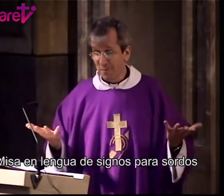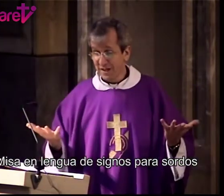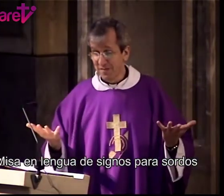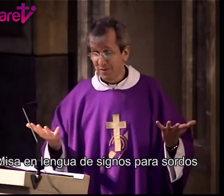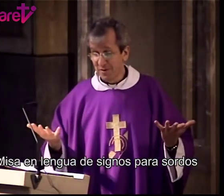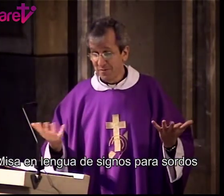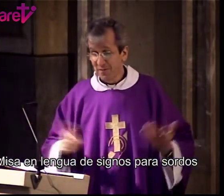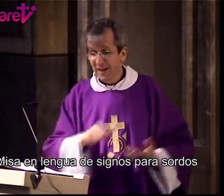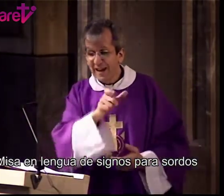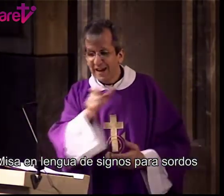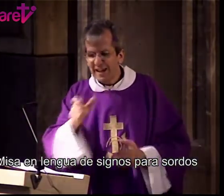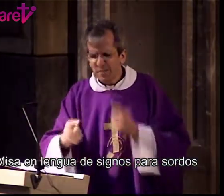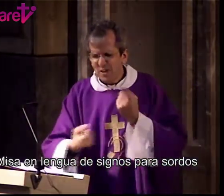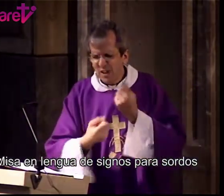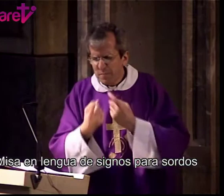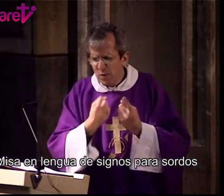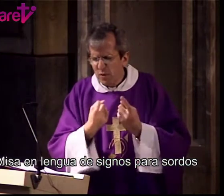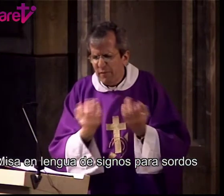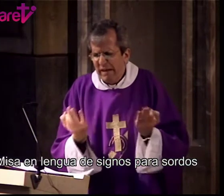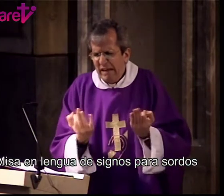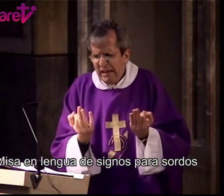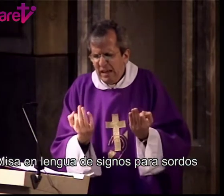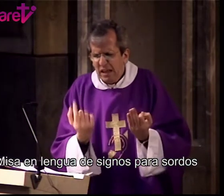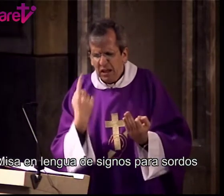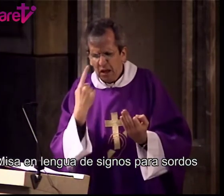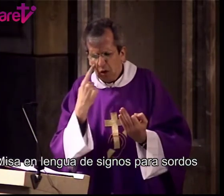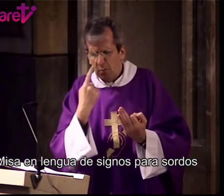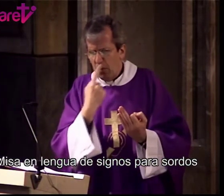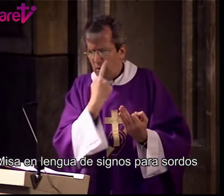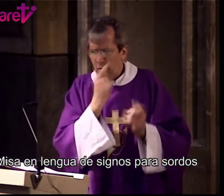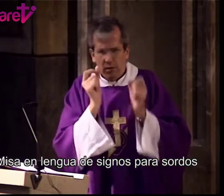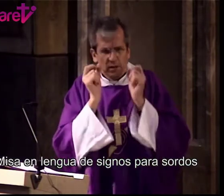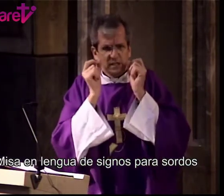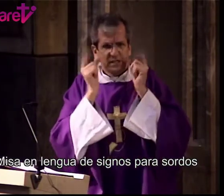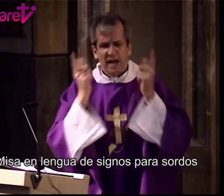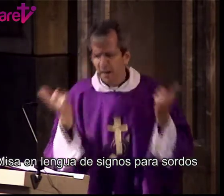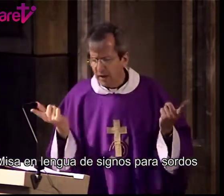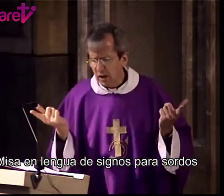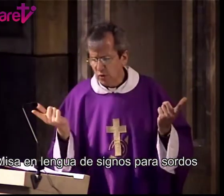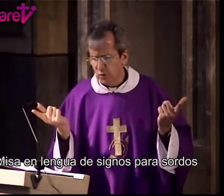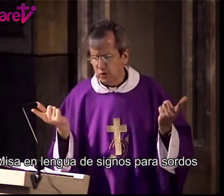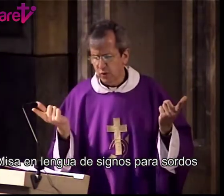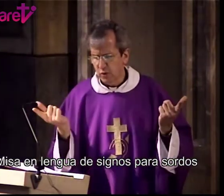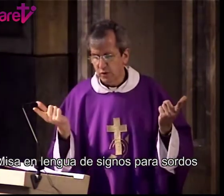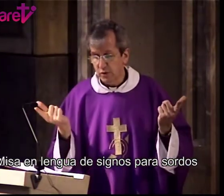mismo. Las personas preguntaban: ¿Y cómo se han abierto tus ojos?